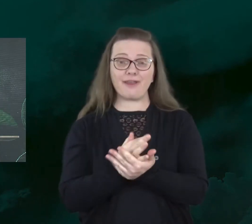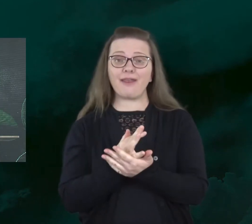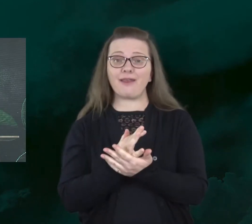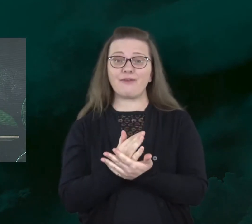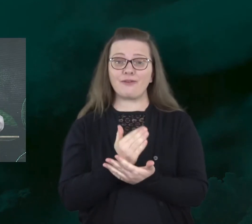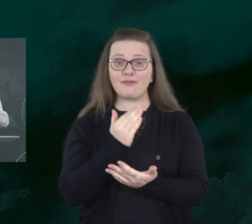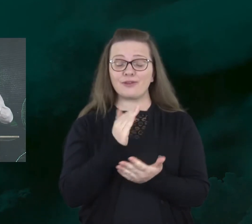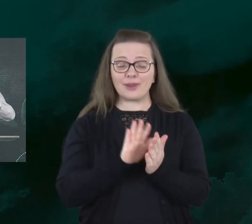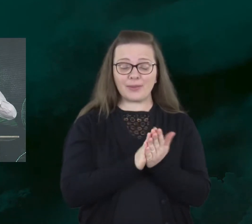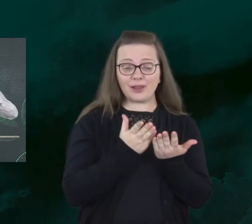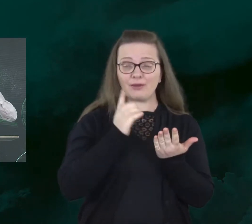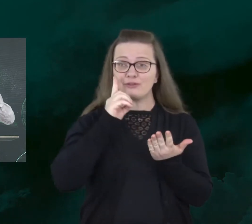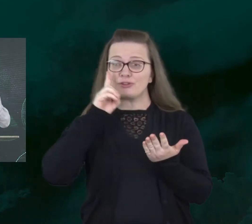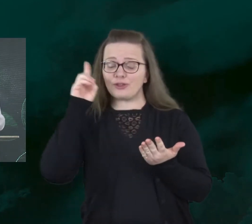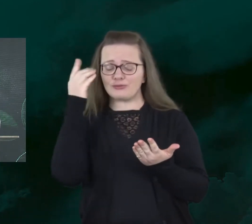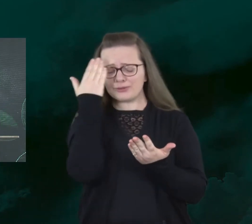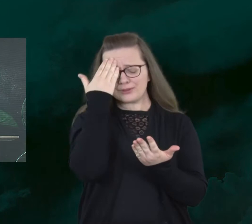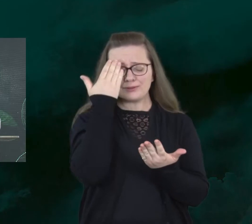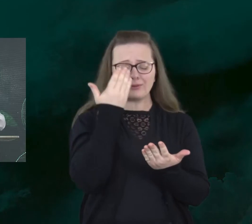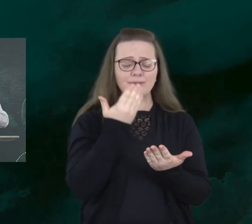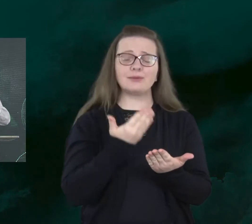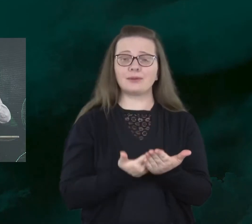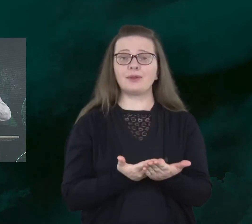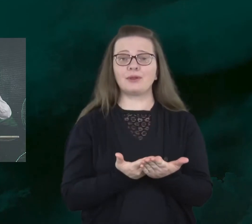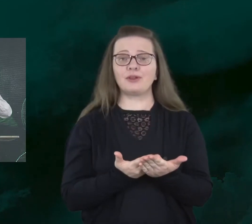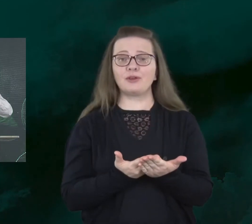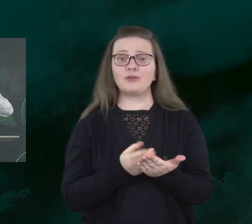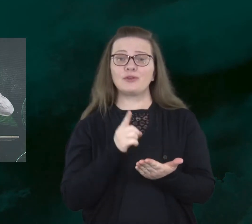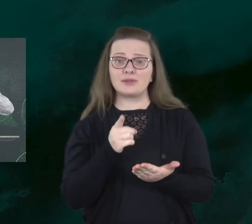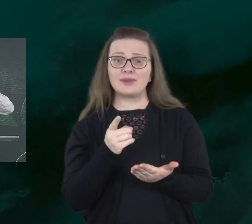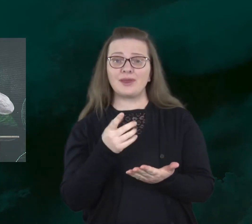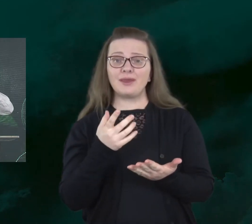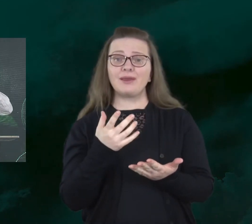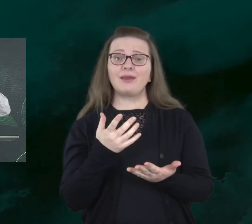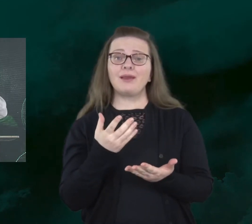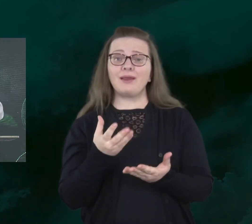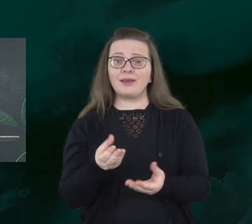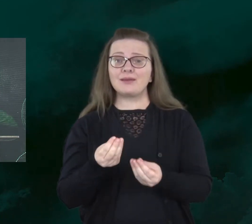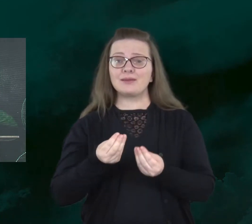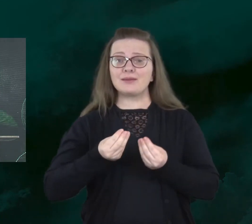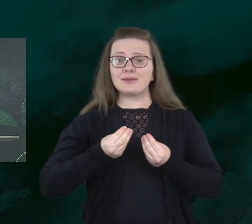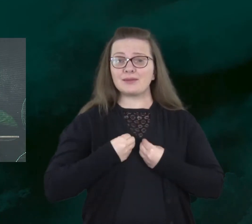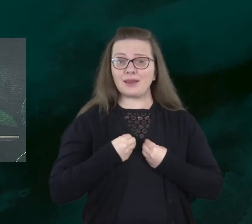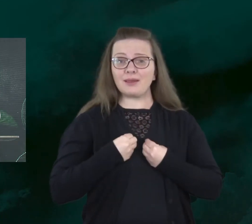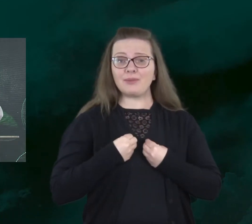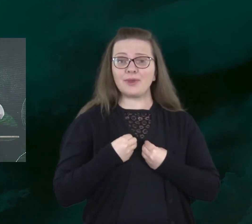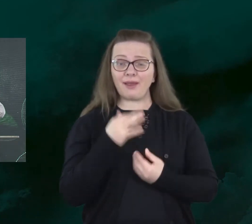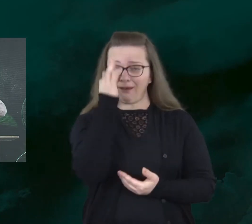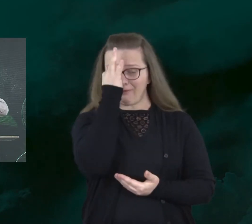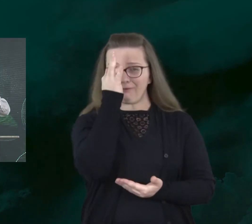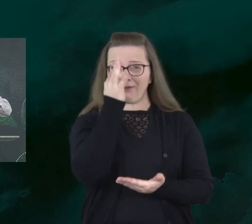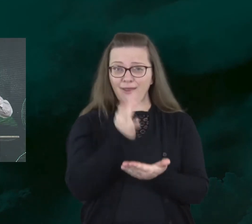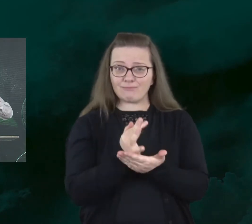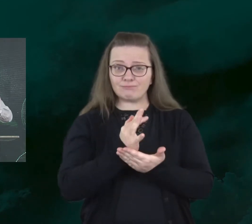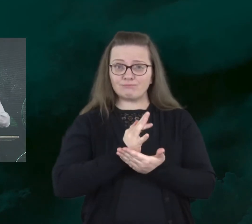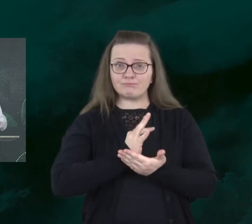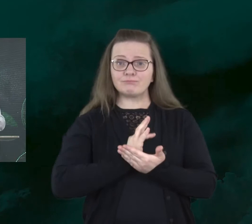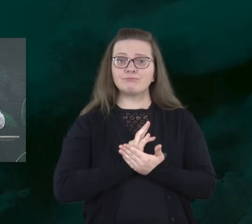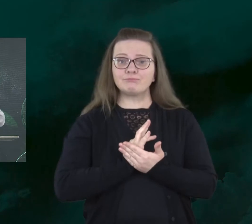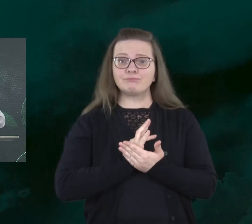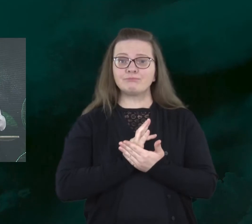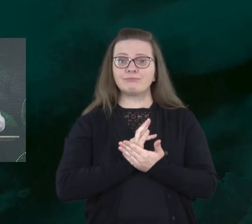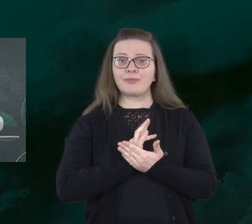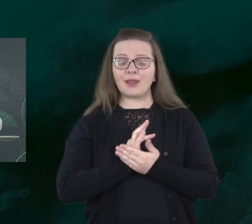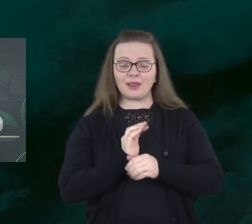na palavra de Deus, você recebe esse caminhão da palavra, vai colocando